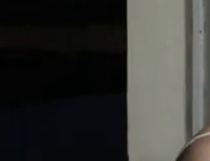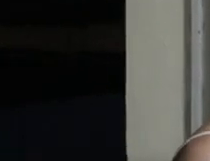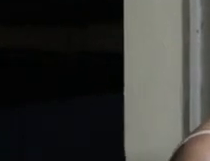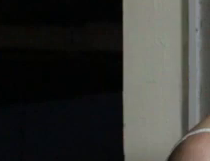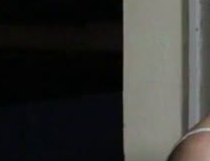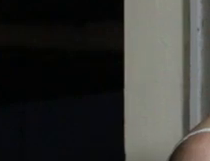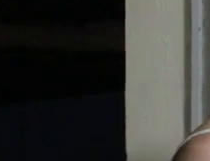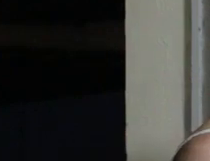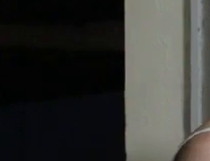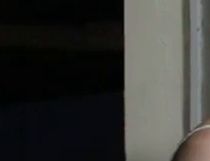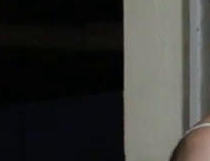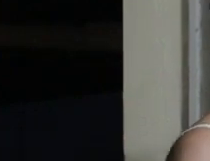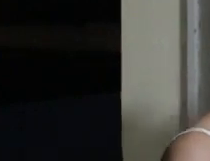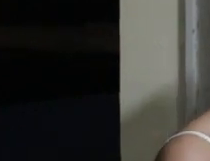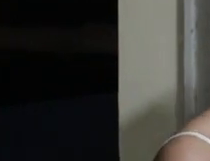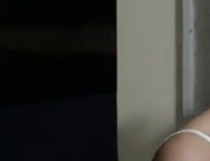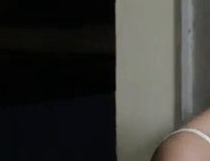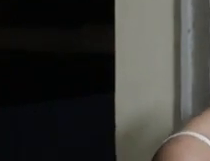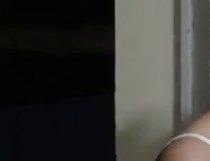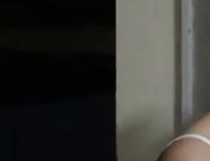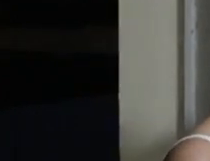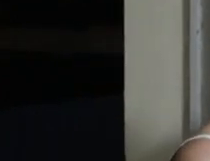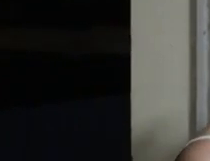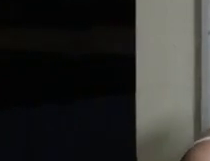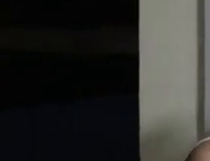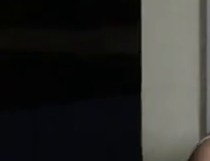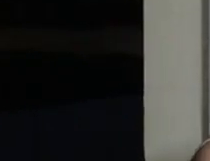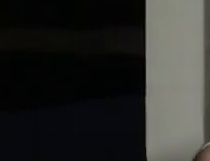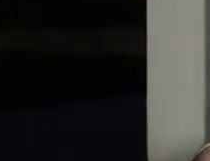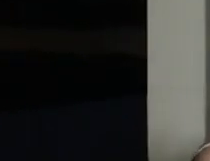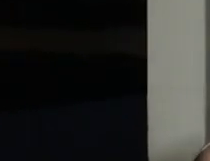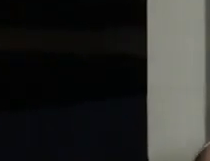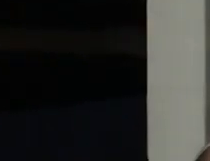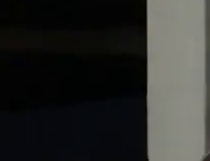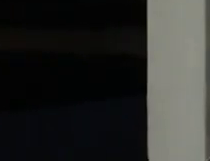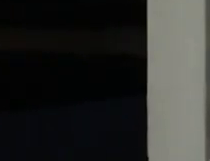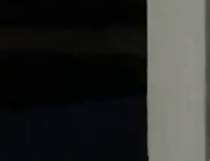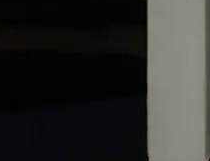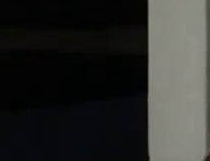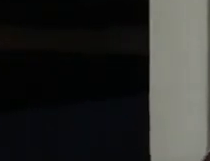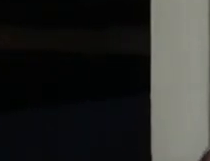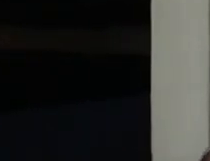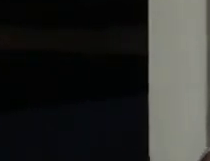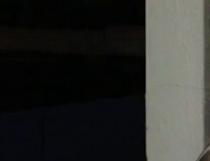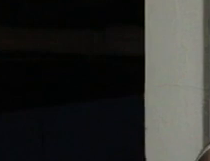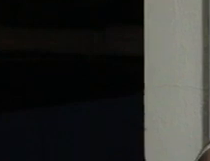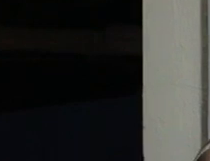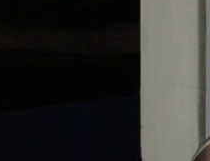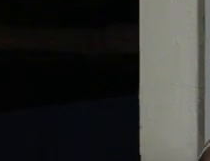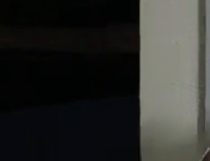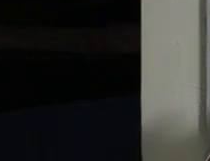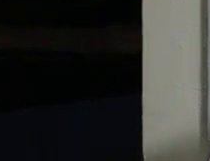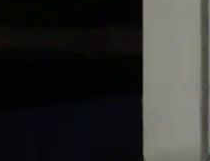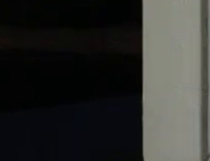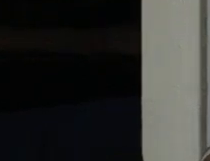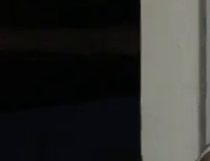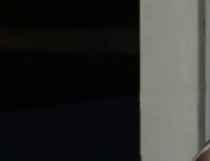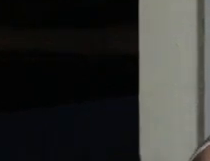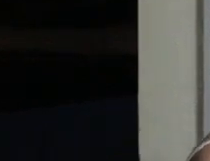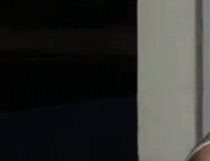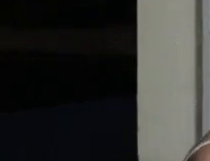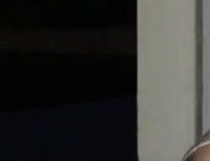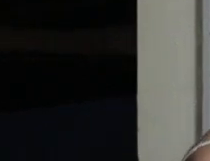história dela interna, né? Claro que está ruindo também, mas... E ele, eu conversei com ele e falou, olha, Carol, a situação é a seguinte,